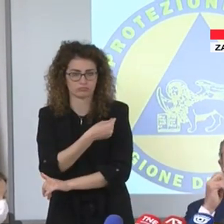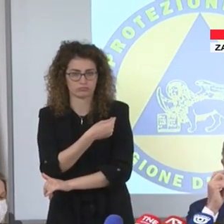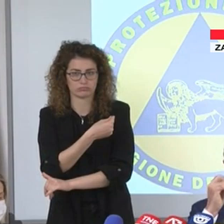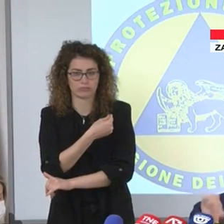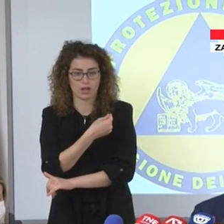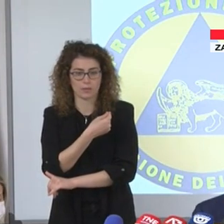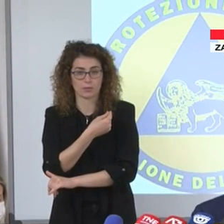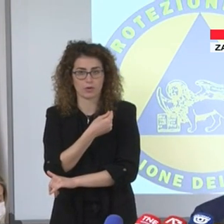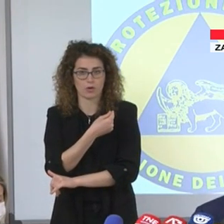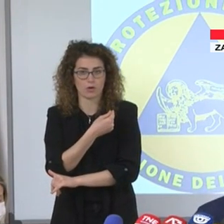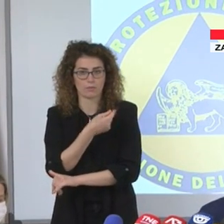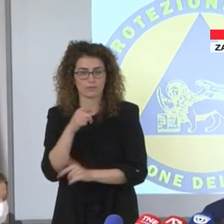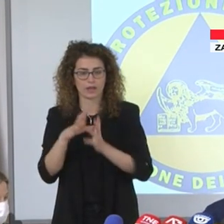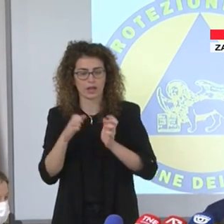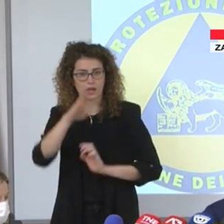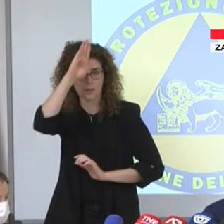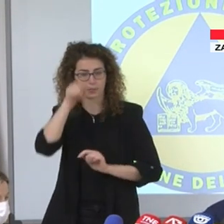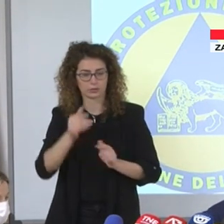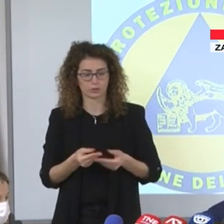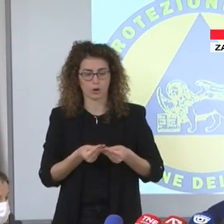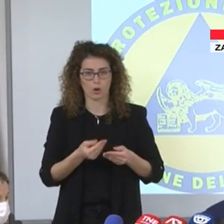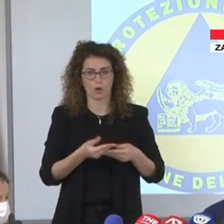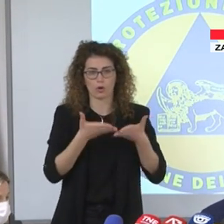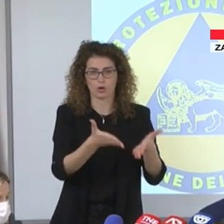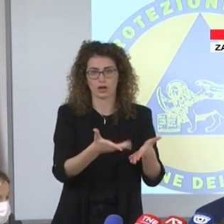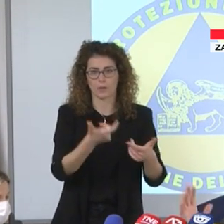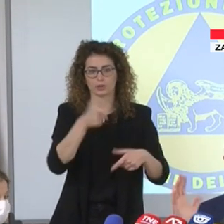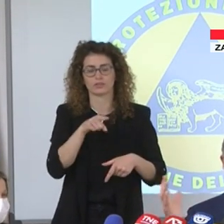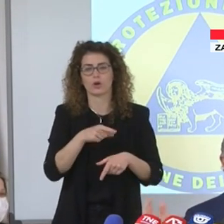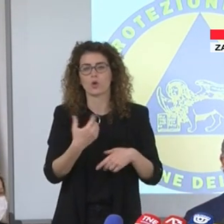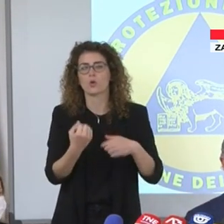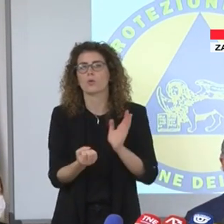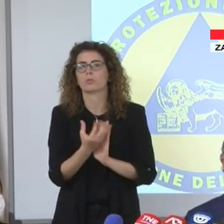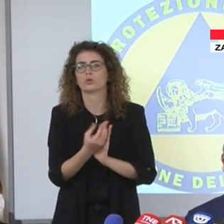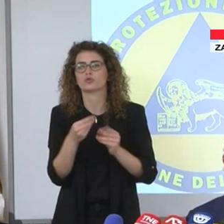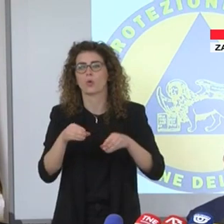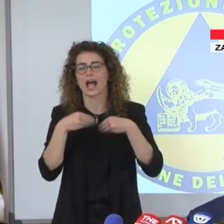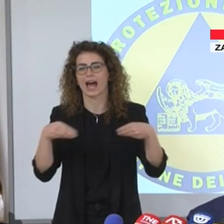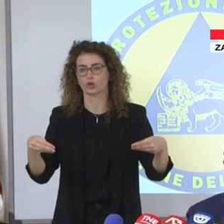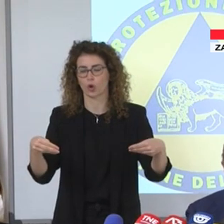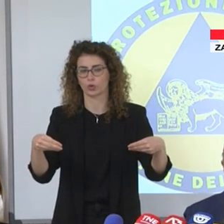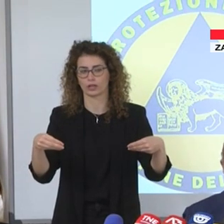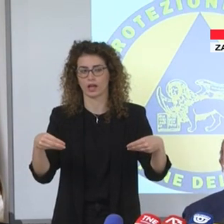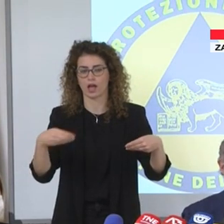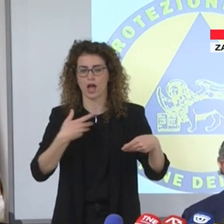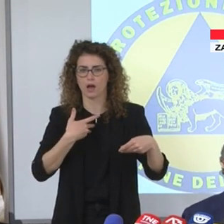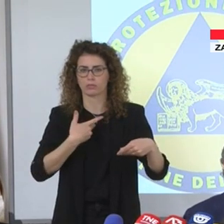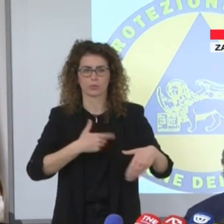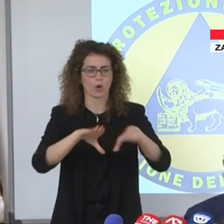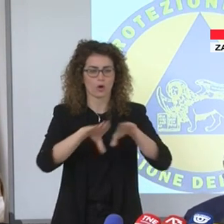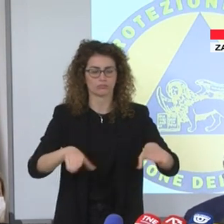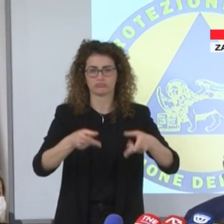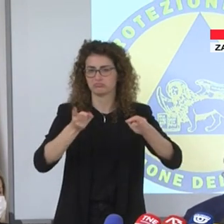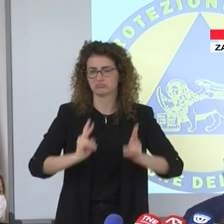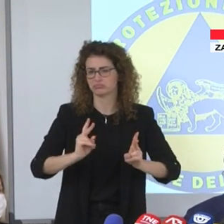consegnati dallo stesso imprenditore che ci ha dato la struttura, perché essendo un produttore di cartone ha fatto tutte quelle le strutture, scrivanie, sedie